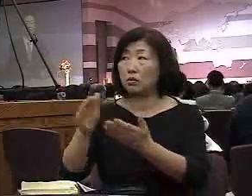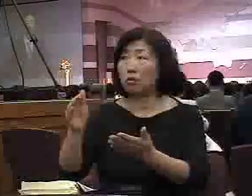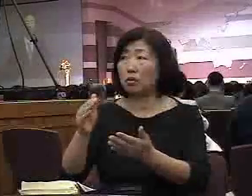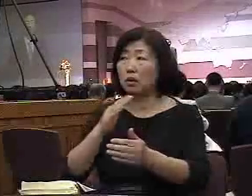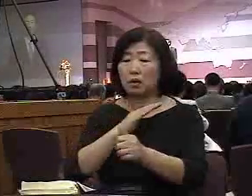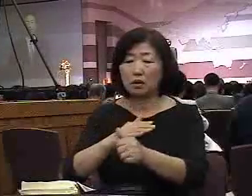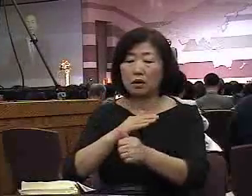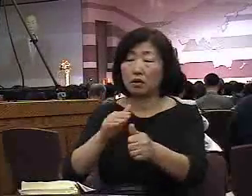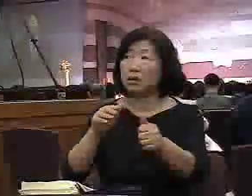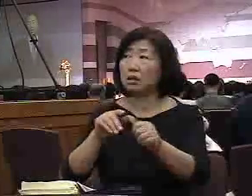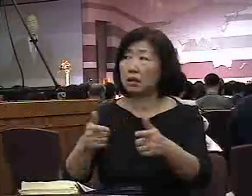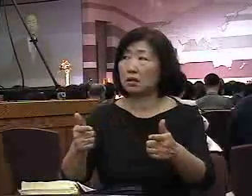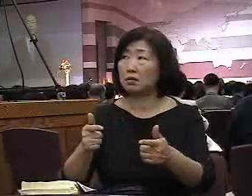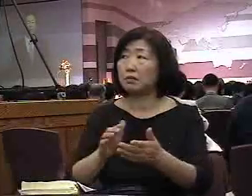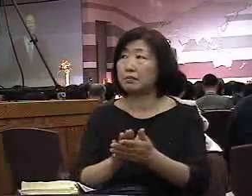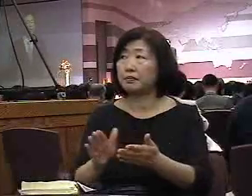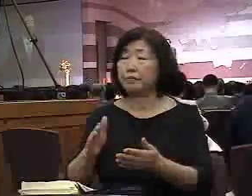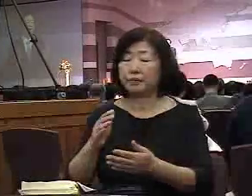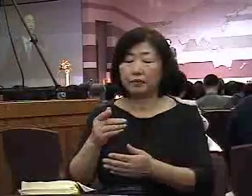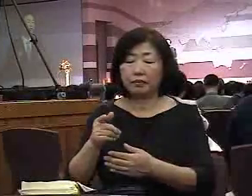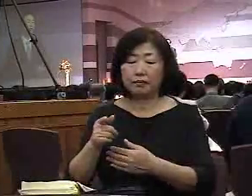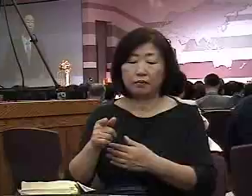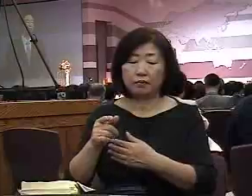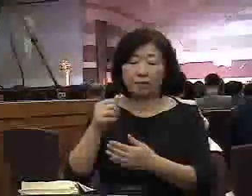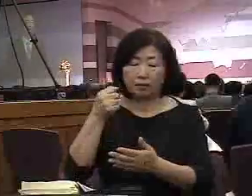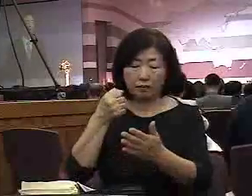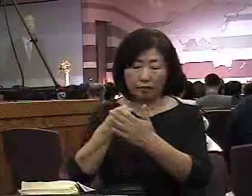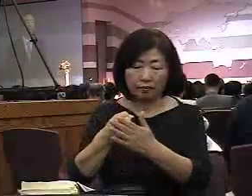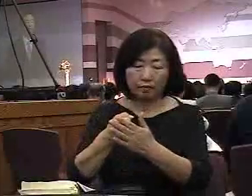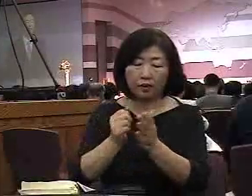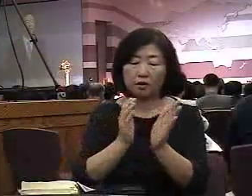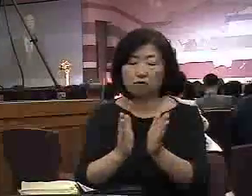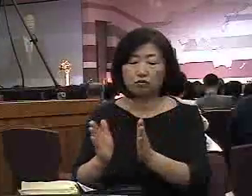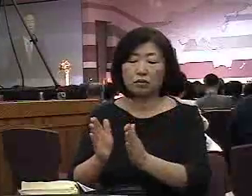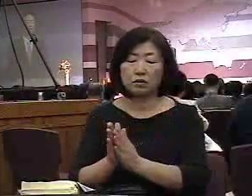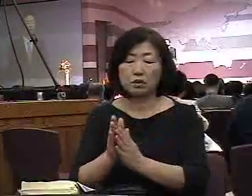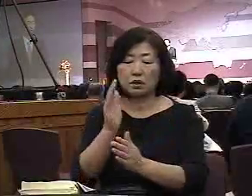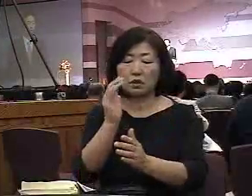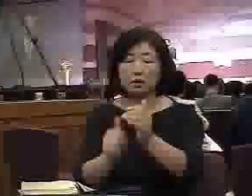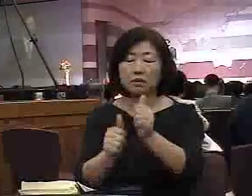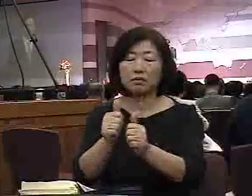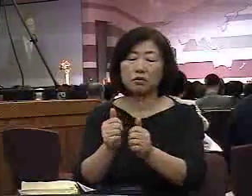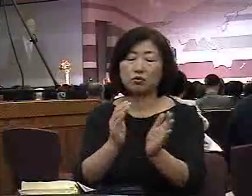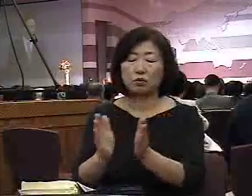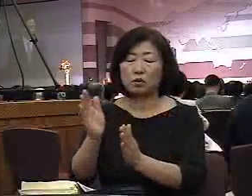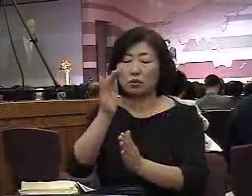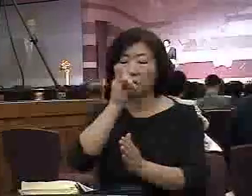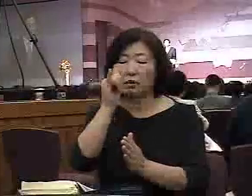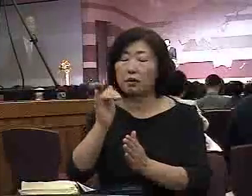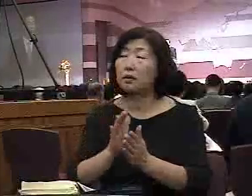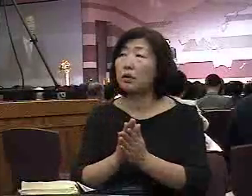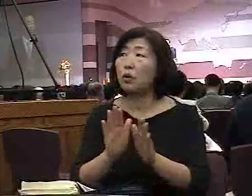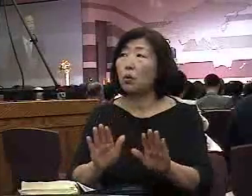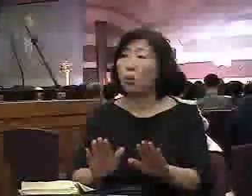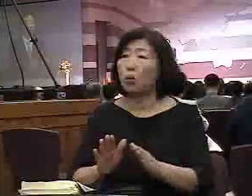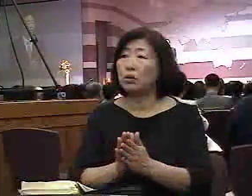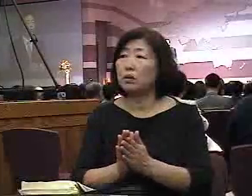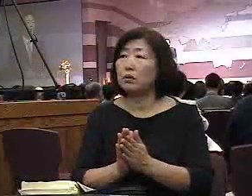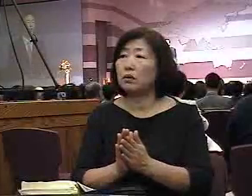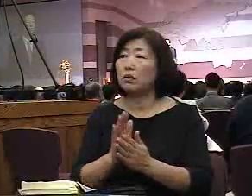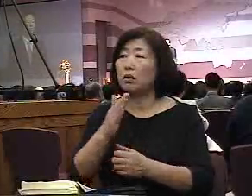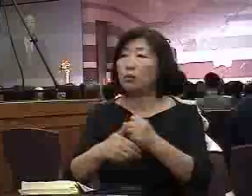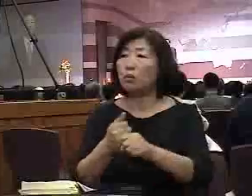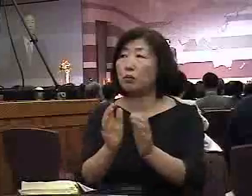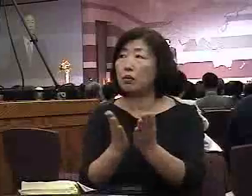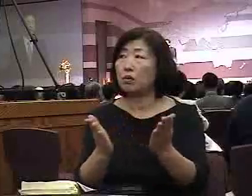안 시켰습니다. 그래서 하나님께서 결정적인 시험을 준비하고 있습니다. 오늘 이